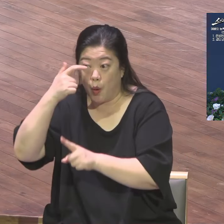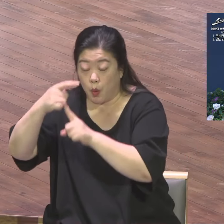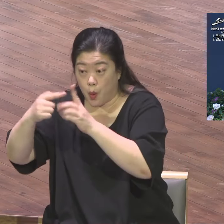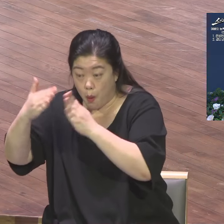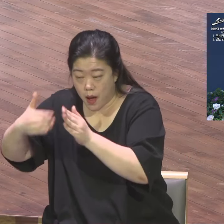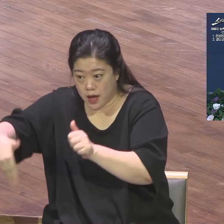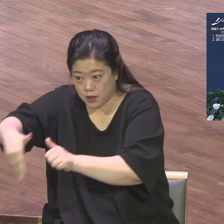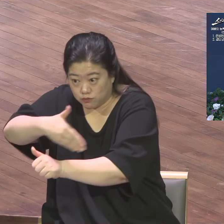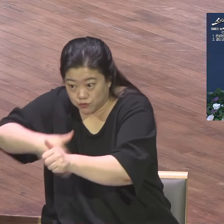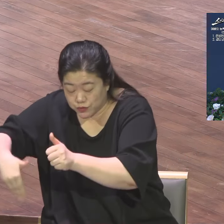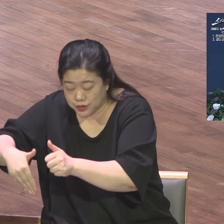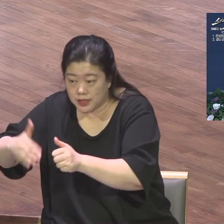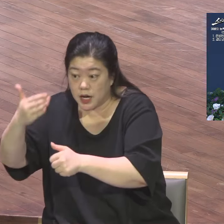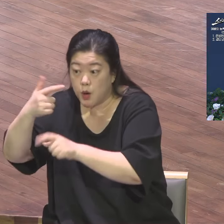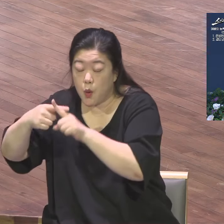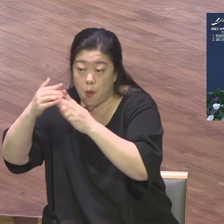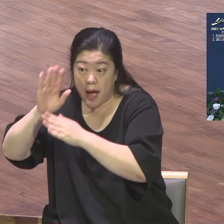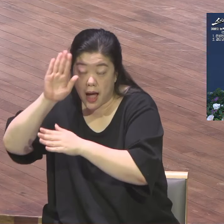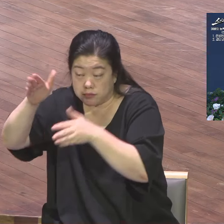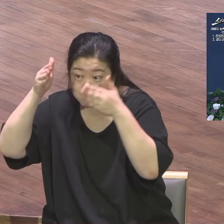견고한 그리스도 절대 망대로